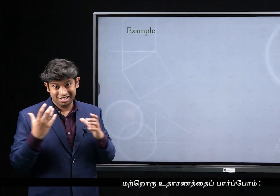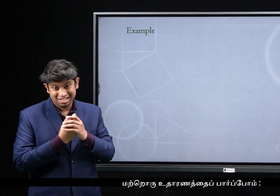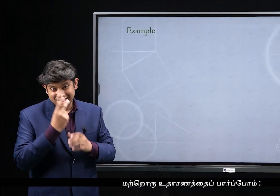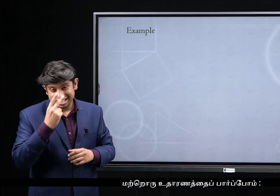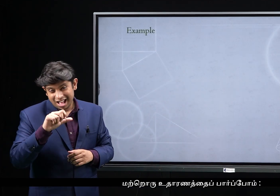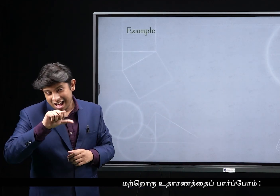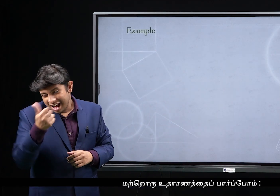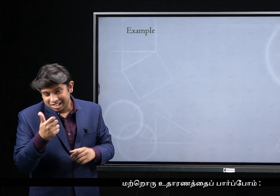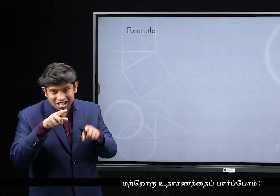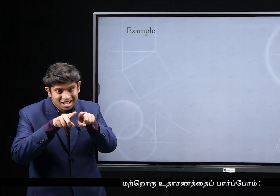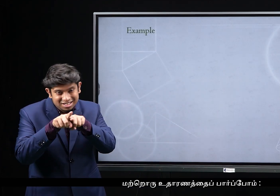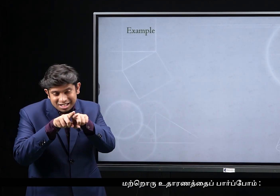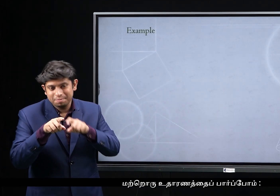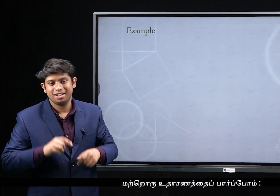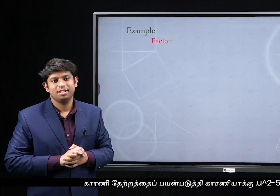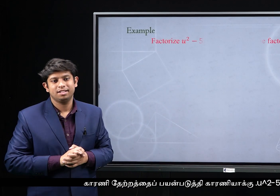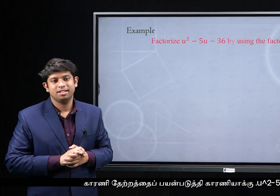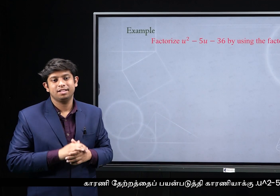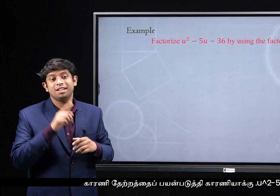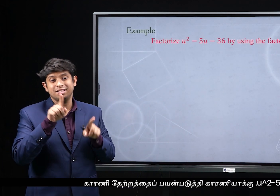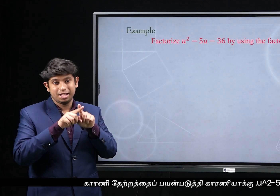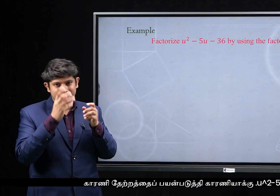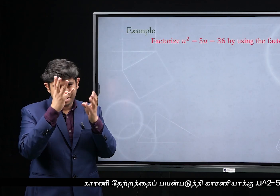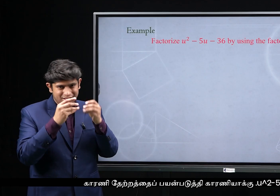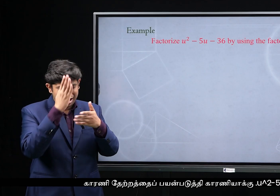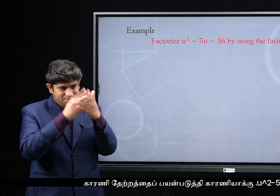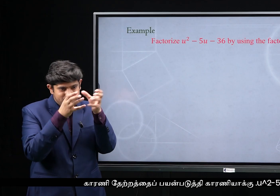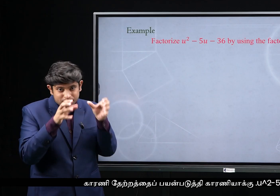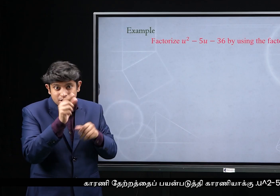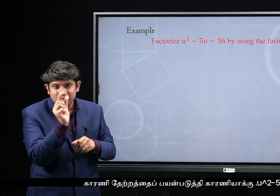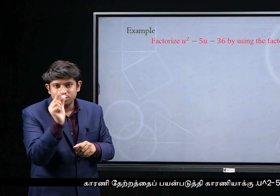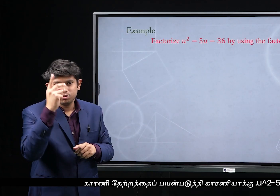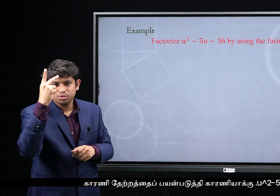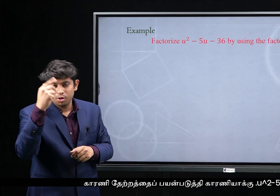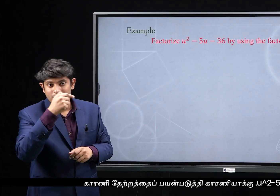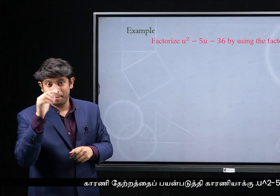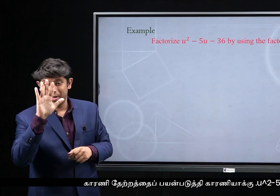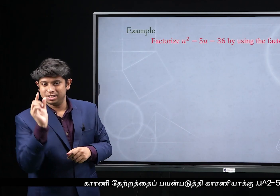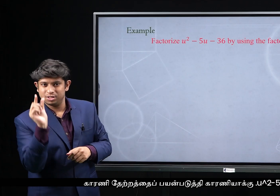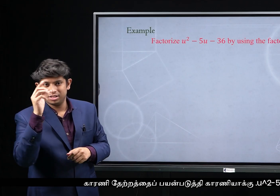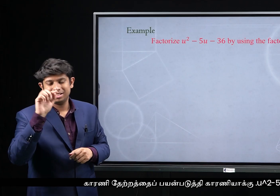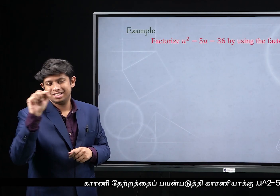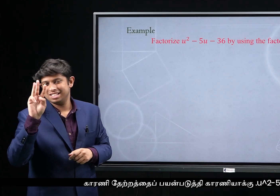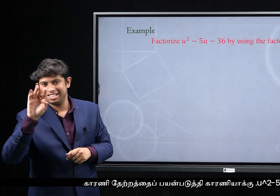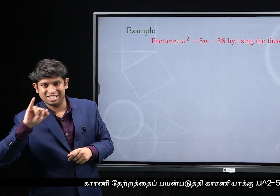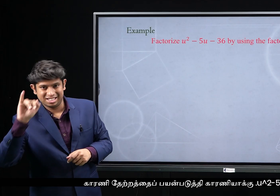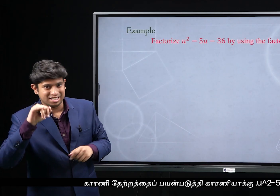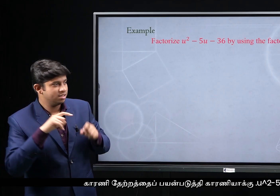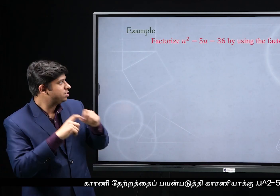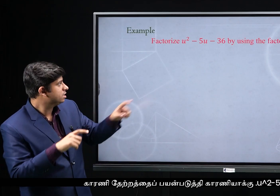மற்றொரு உதாரணத்தை பார்ப்போம். காரணி தேற்றத்தை பயன்படுத்தி காரணியாக்கு U மேலிலக்க 2 கழித்தல்